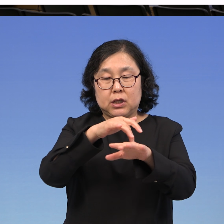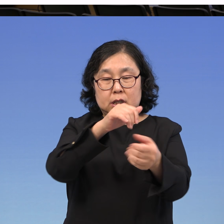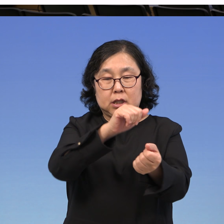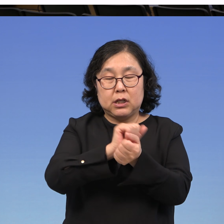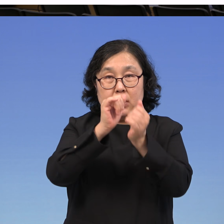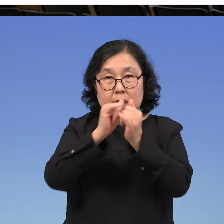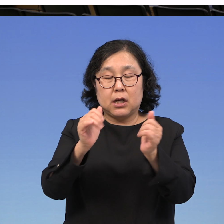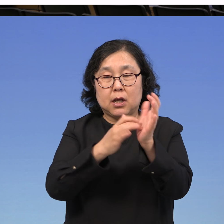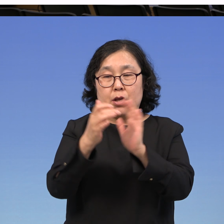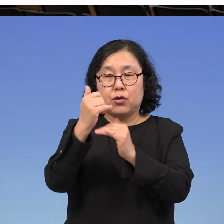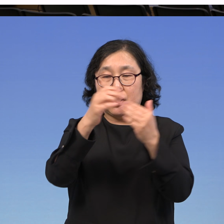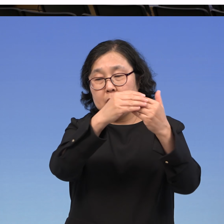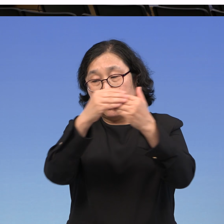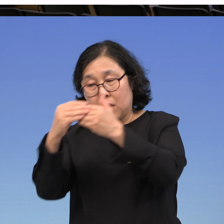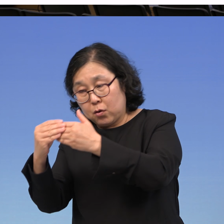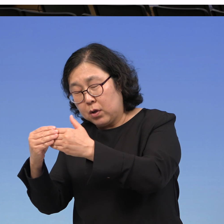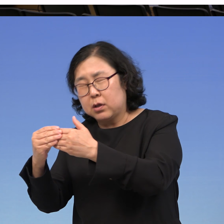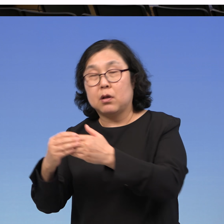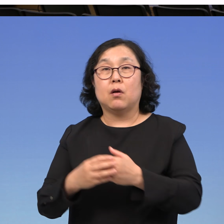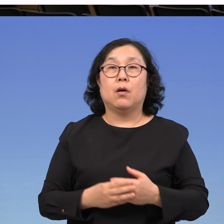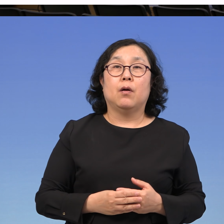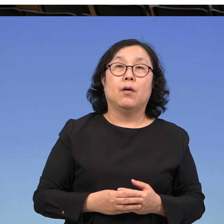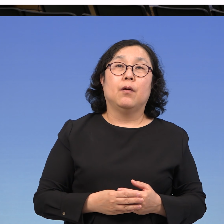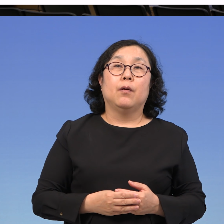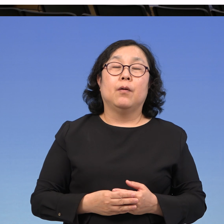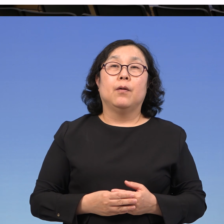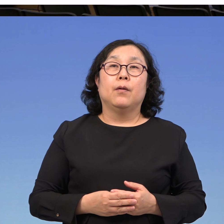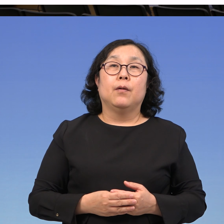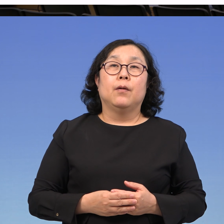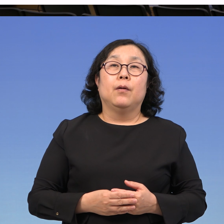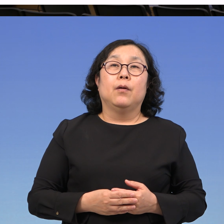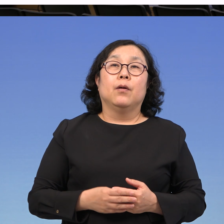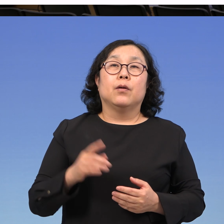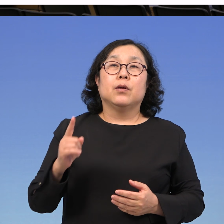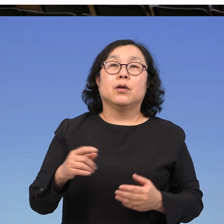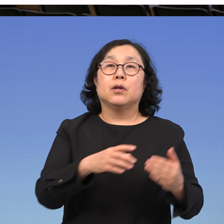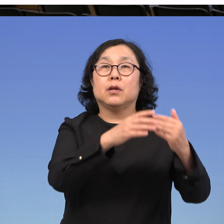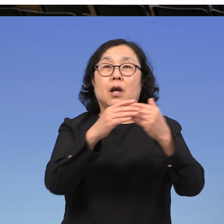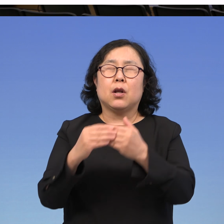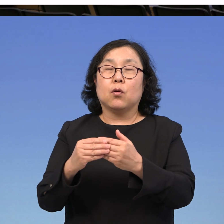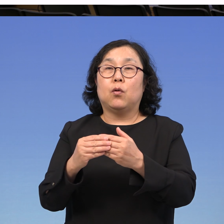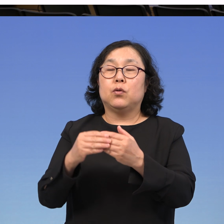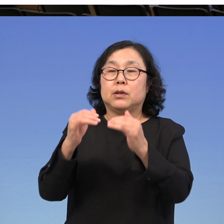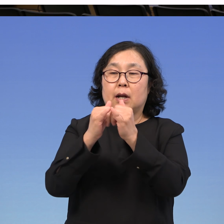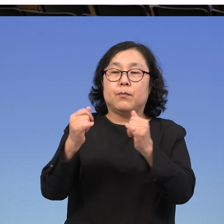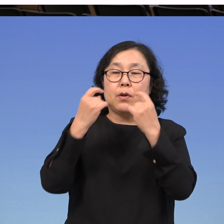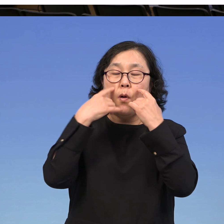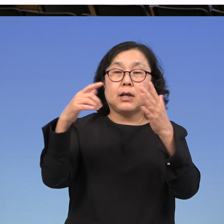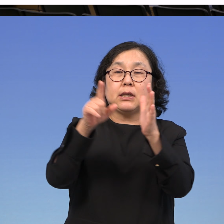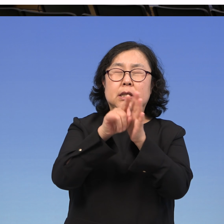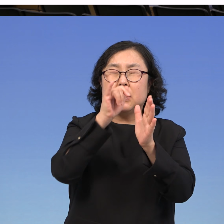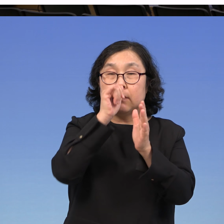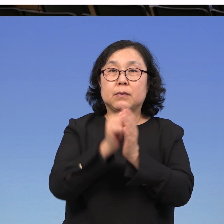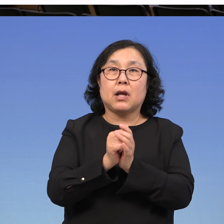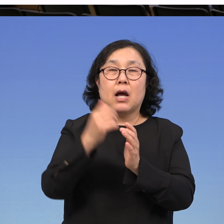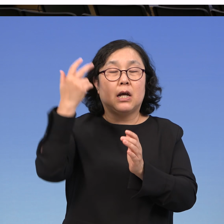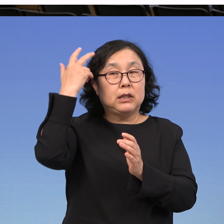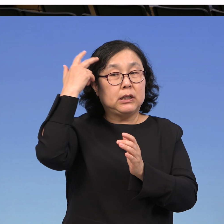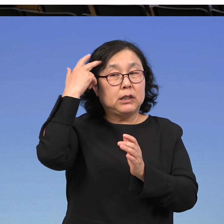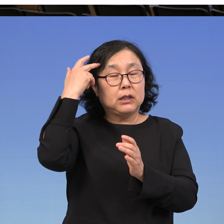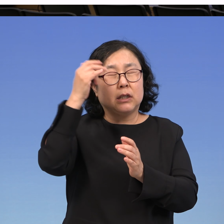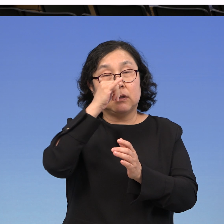예수님께 에 데리고 왔다고 그렇게 말씀드리지 않았습니까 거기에는 그 데리고 온 사람들이 확신이 있는 거 아닙니까 그들이